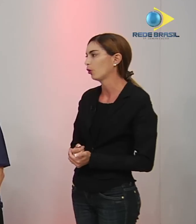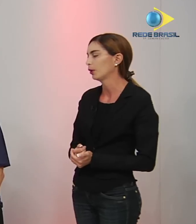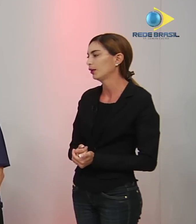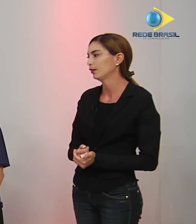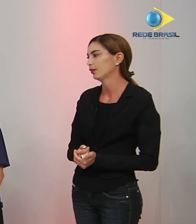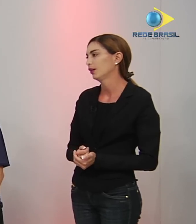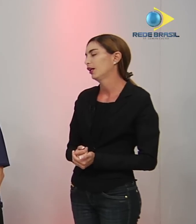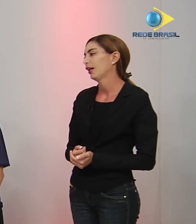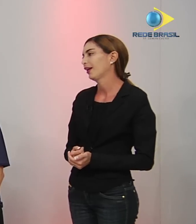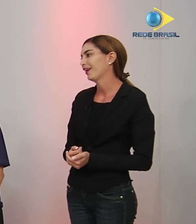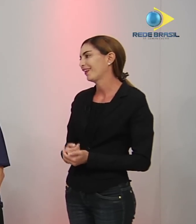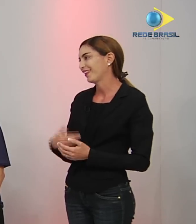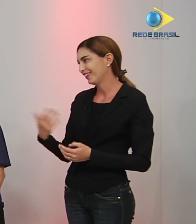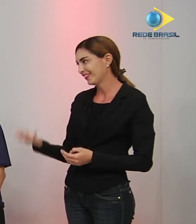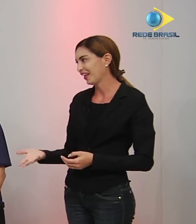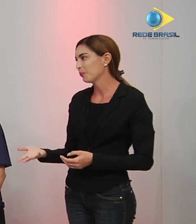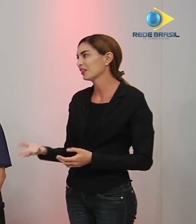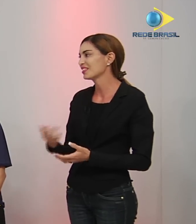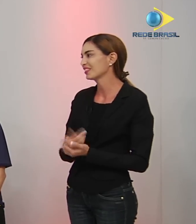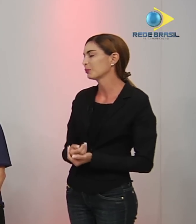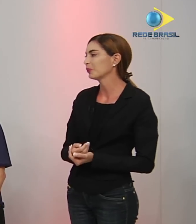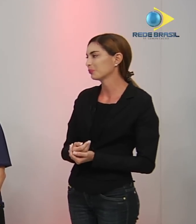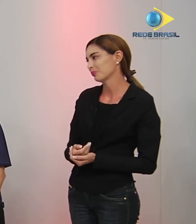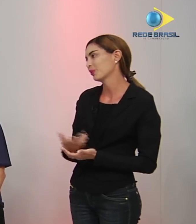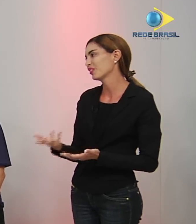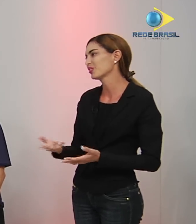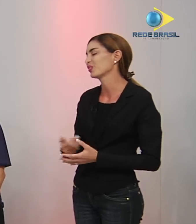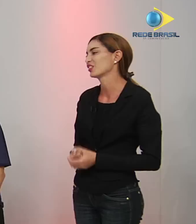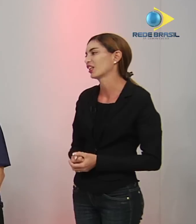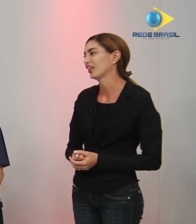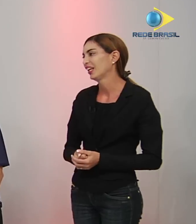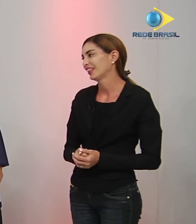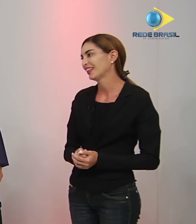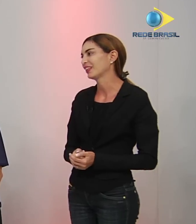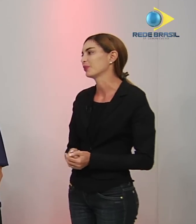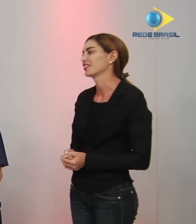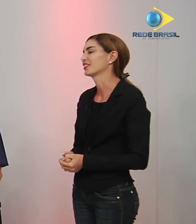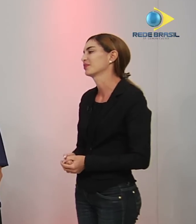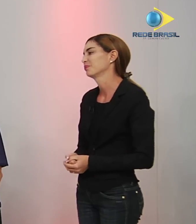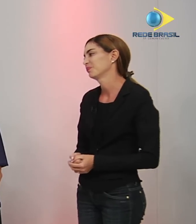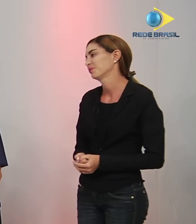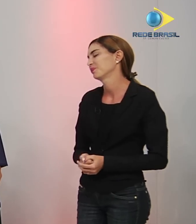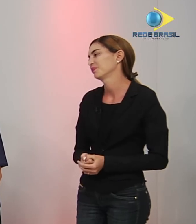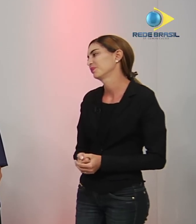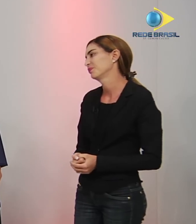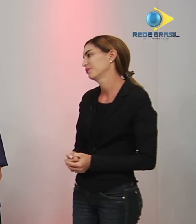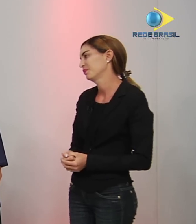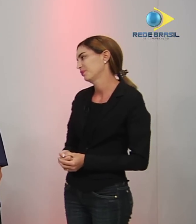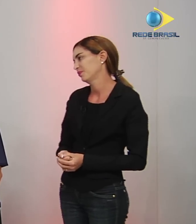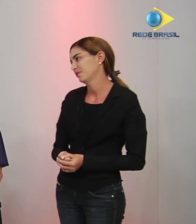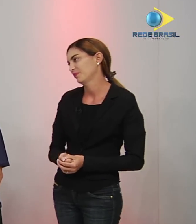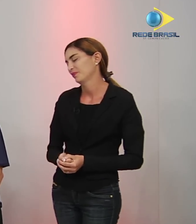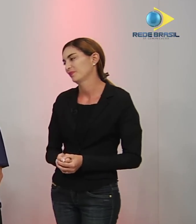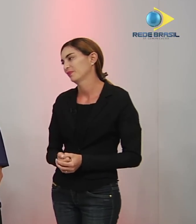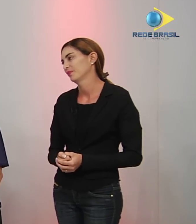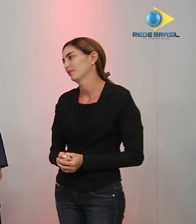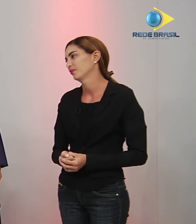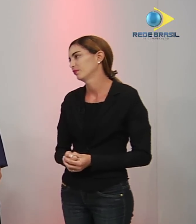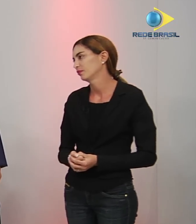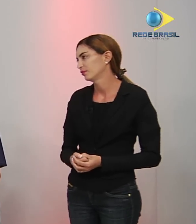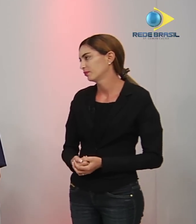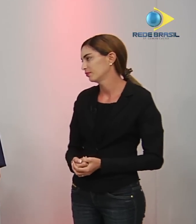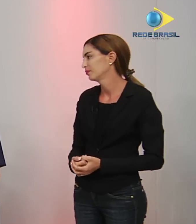que forma intérpretes e também professores de Libras. Perfeito. E por falar em CAIS, a